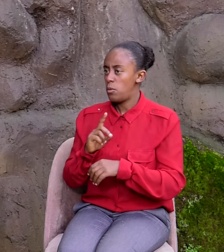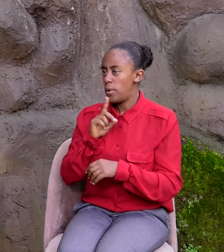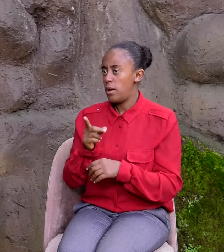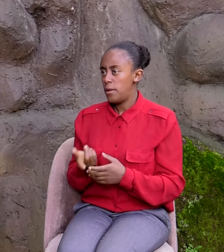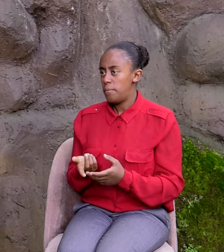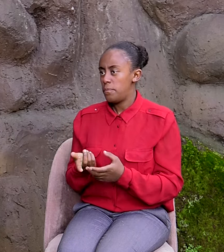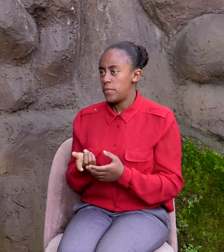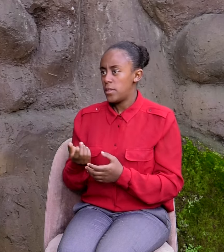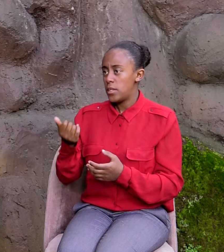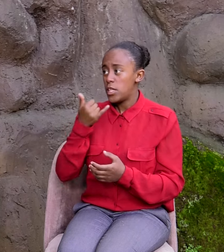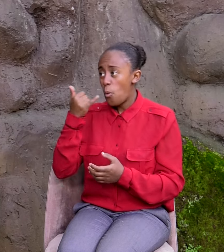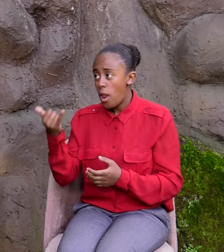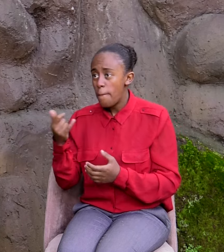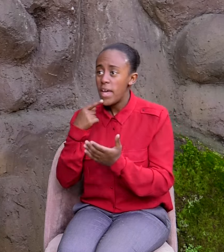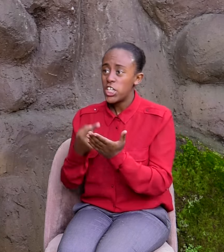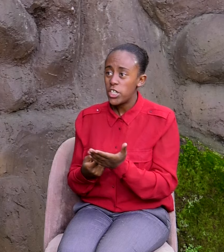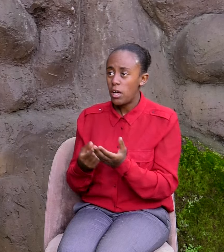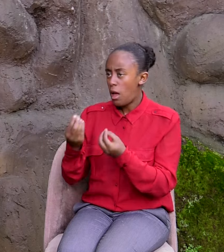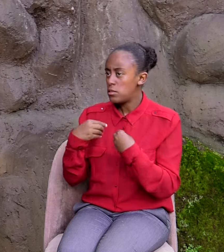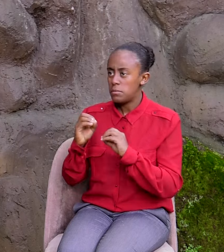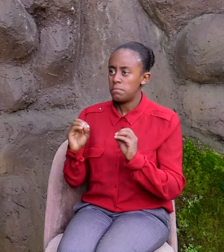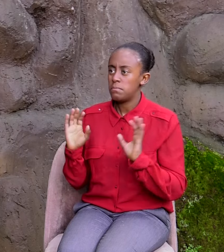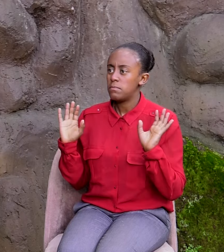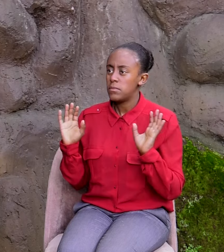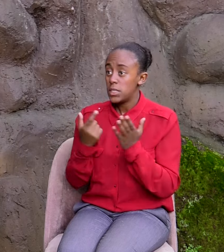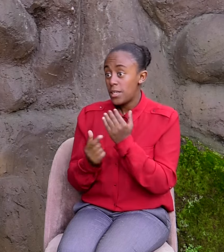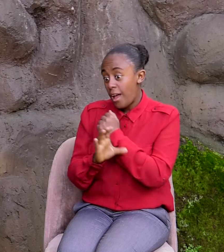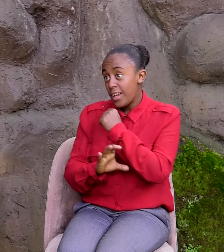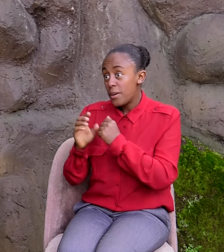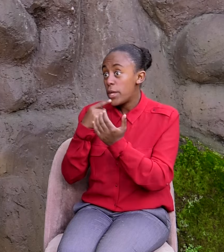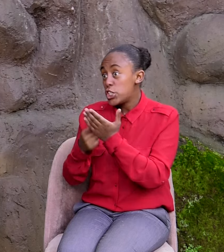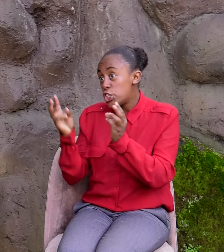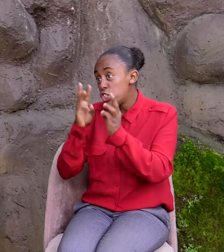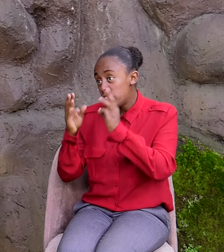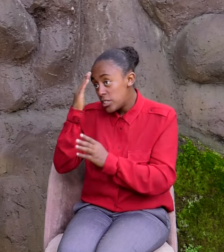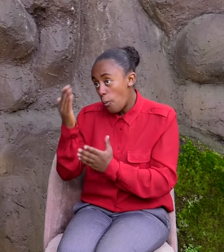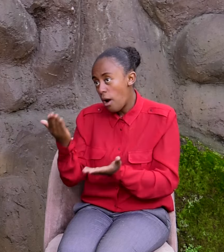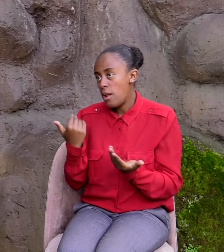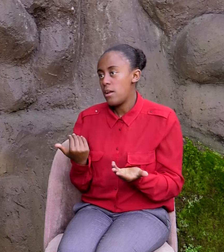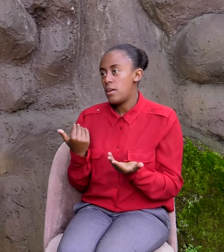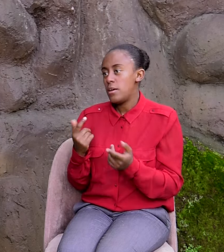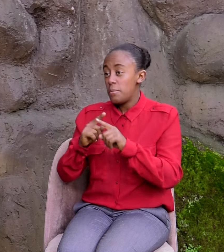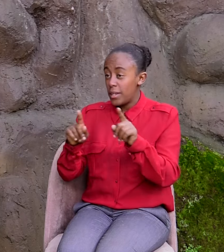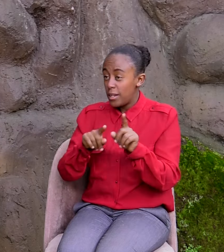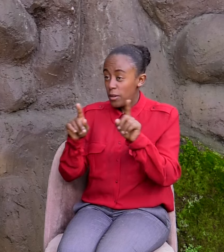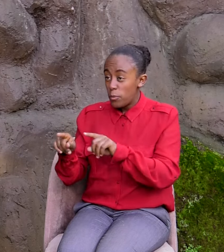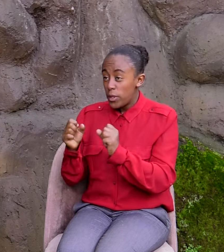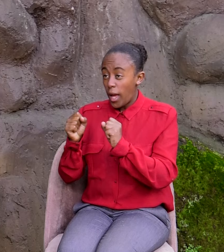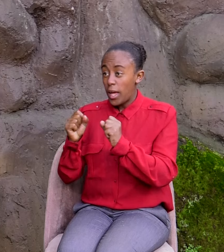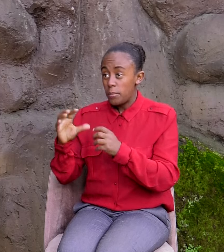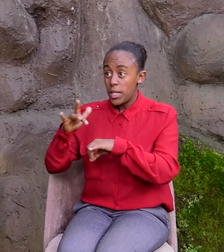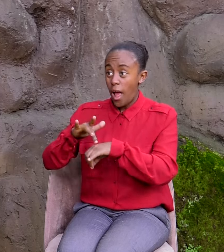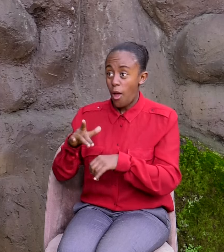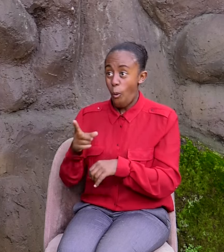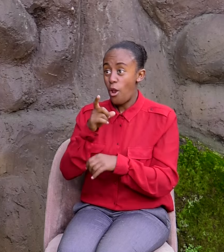እና ደውለህም መረጃ አይሰጥህም። ያው እዚህ ሀገር የመረጃ ችግር ይታወቃል። በተለይ ደግሞ ጠንከር ያለ ሚዲያ